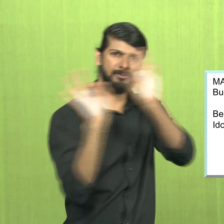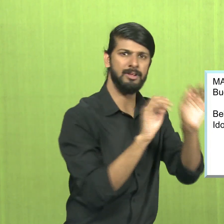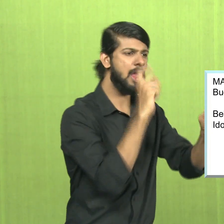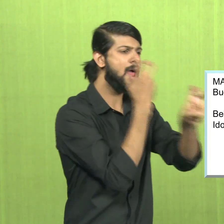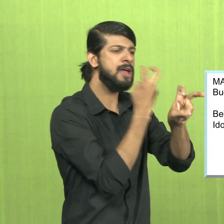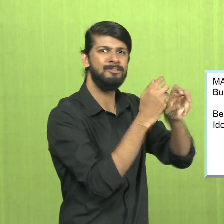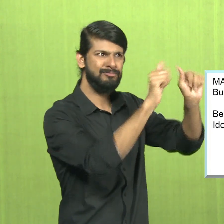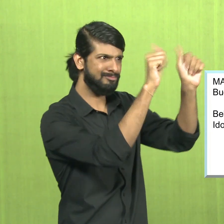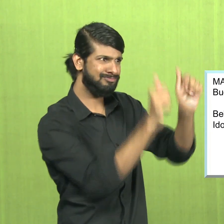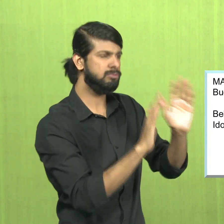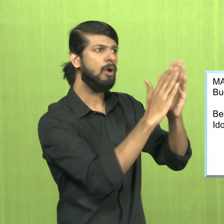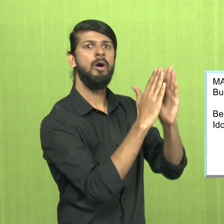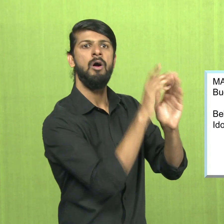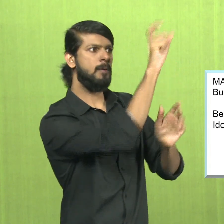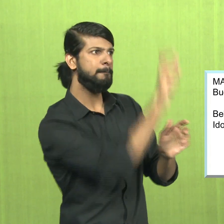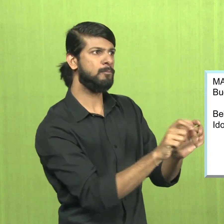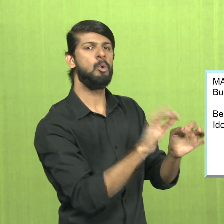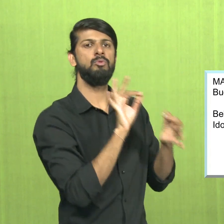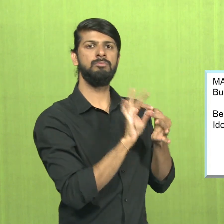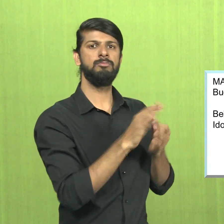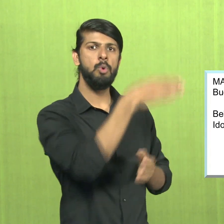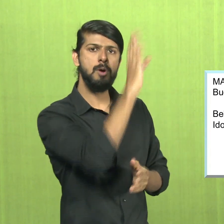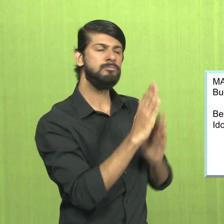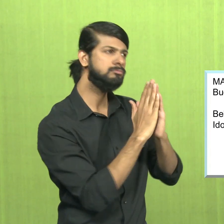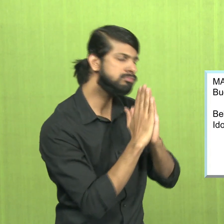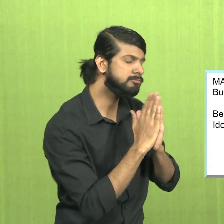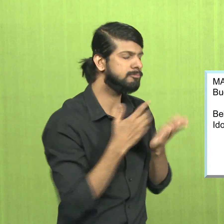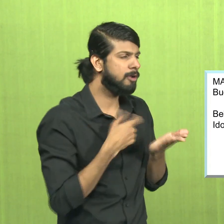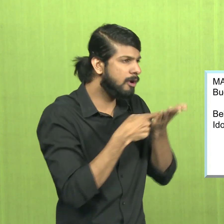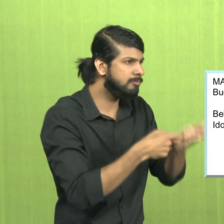कॉलेज आफ माया न करे टो डिसाइड उस ओं